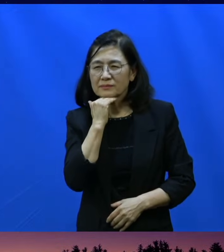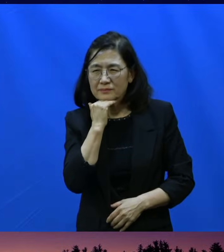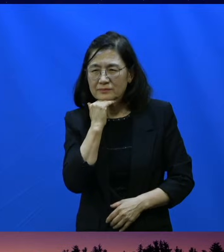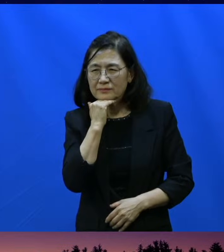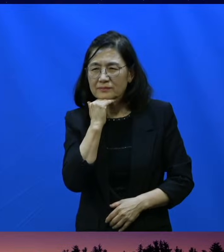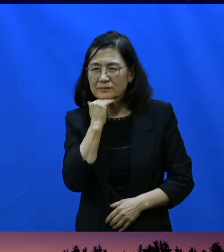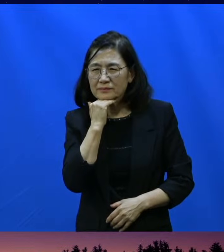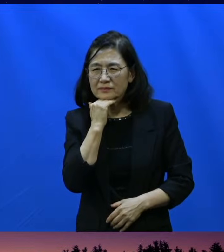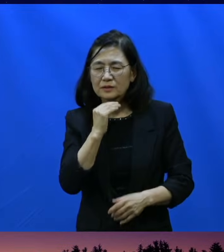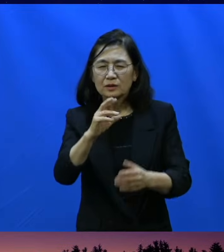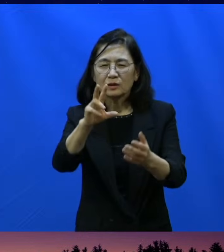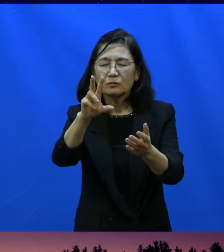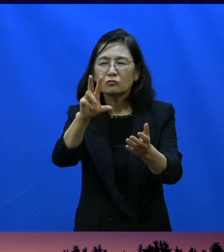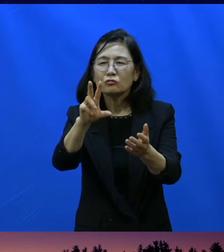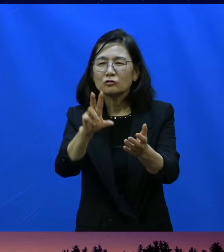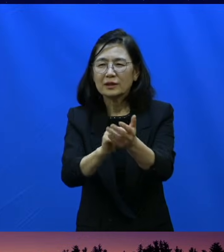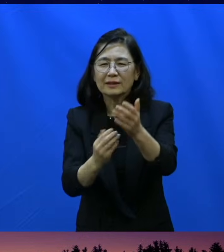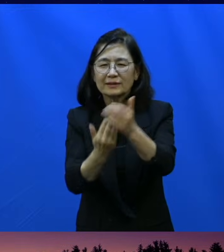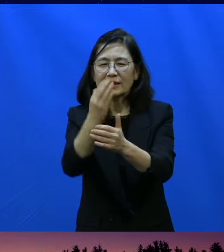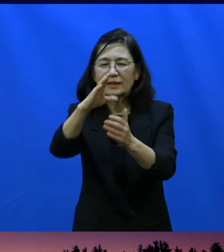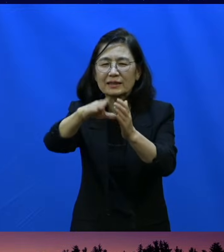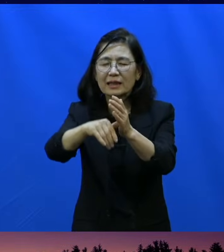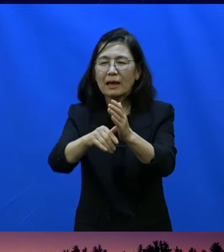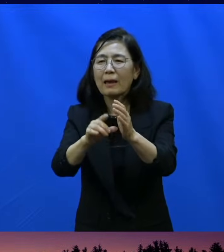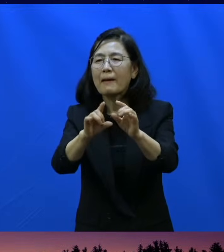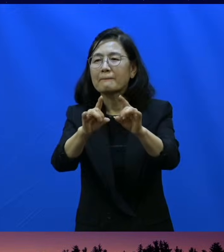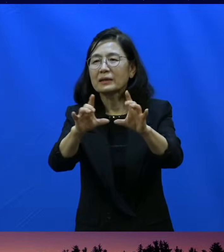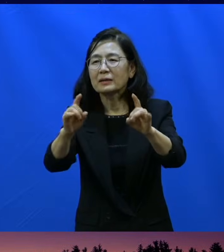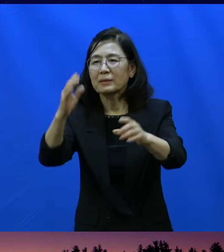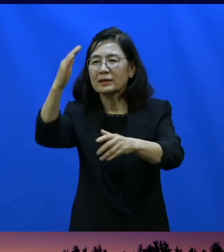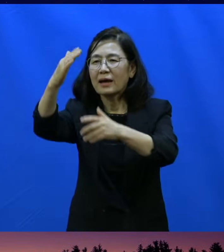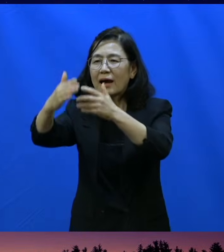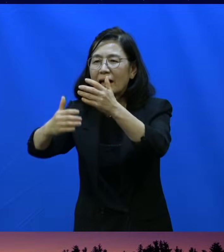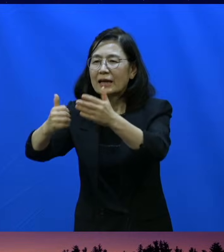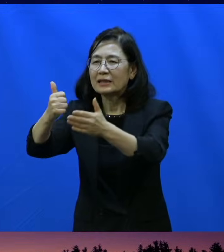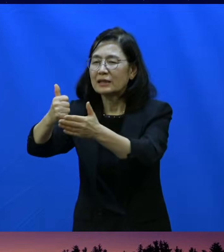일마다 때마다, 그죠? 그분을 모셔오는 것입니다.